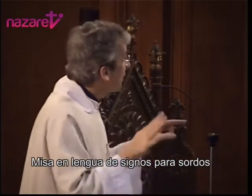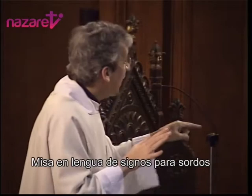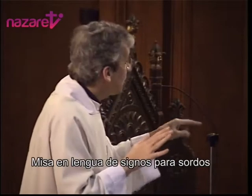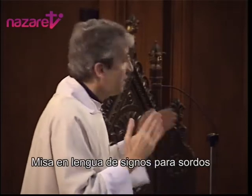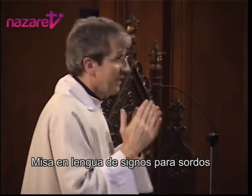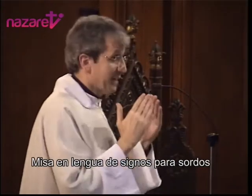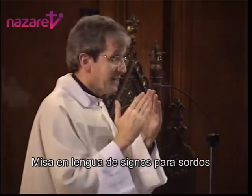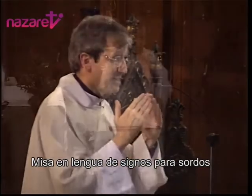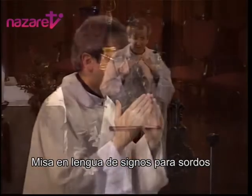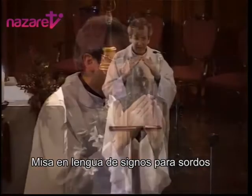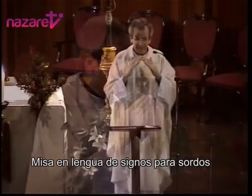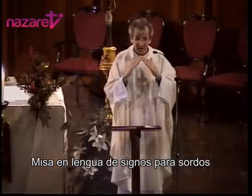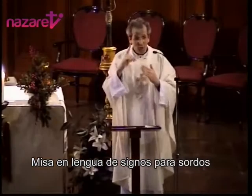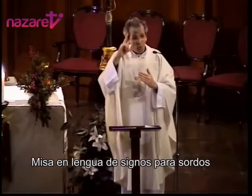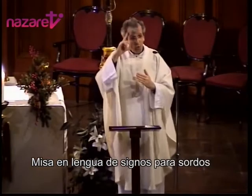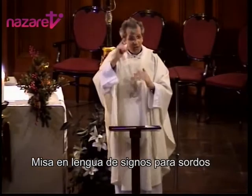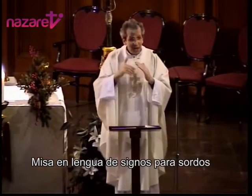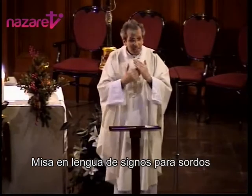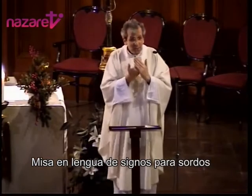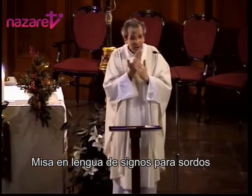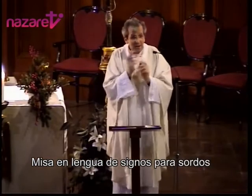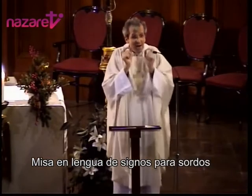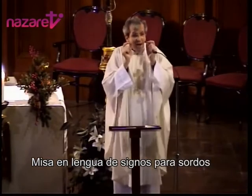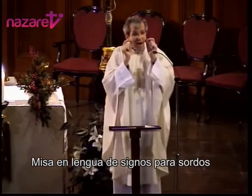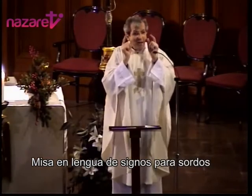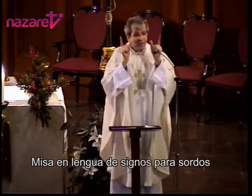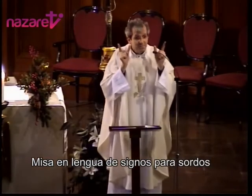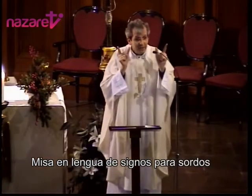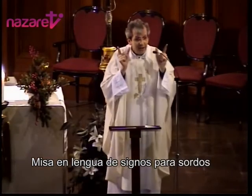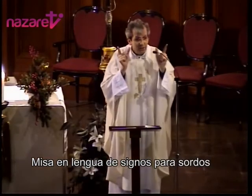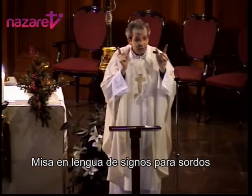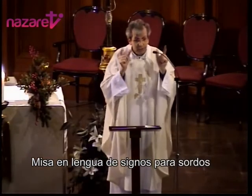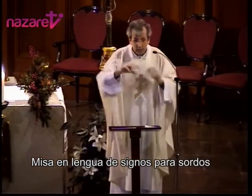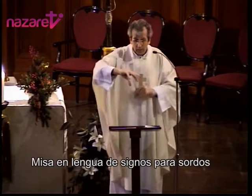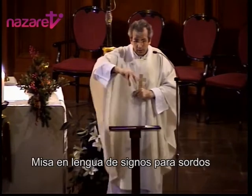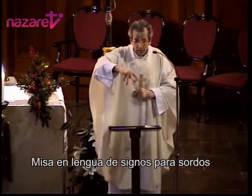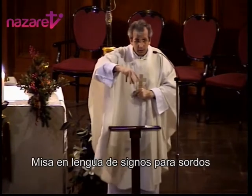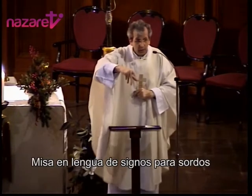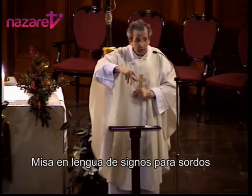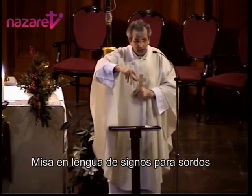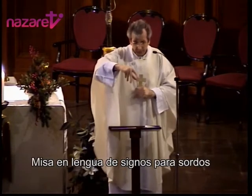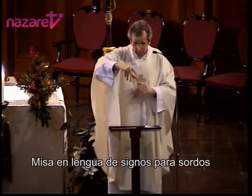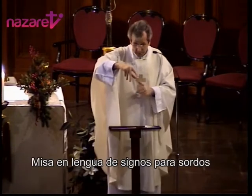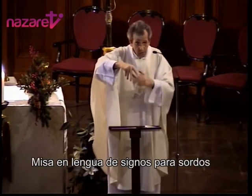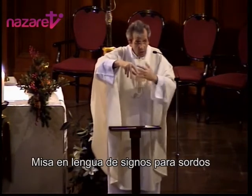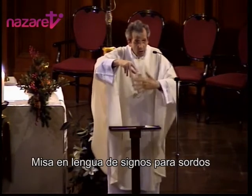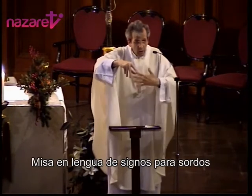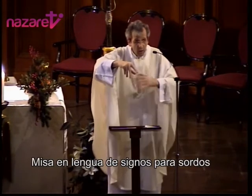claro que si en casa un día por la mañana al despertarnos el grifo no